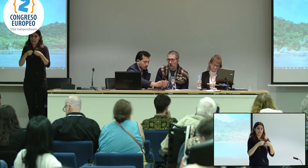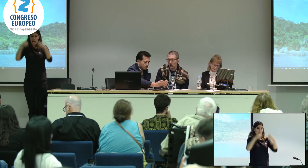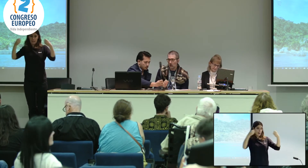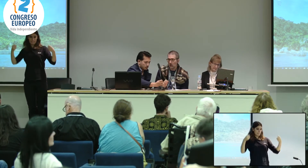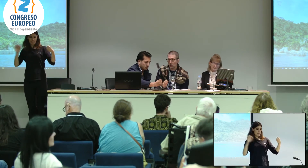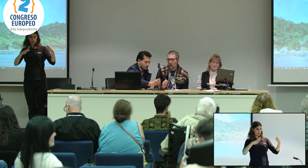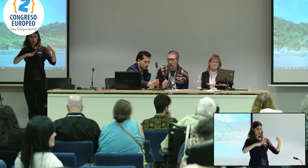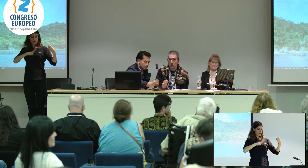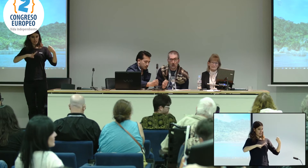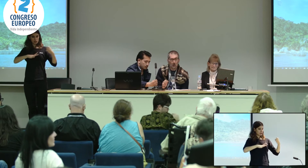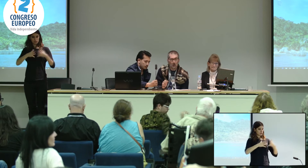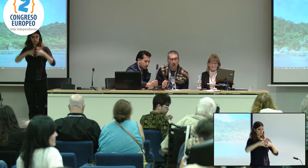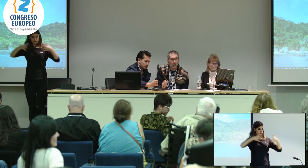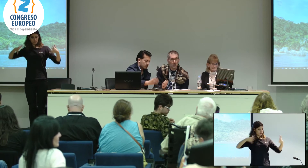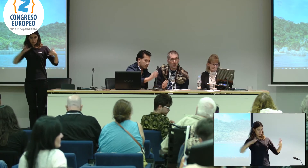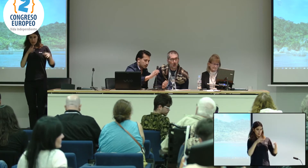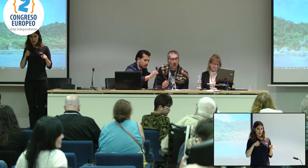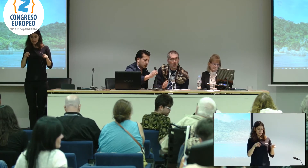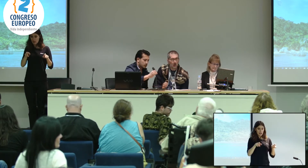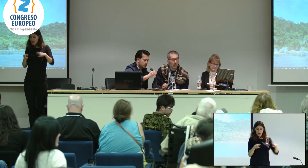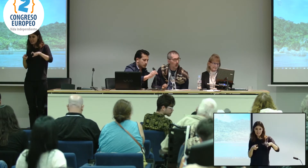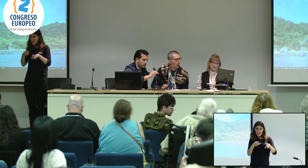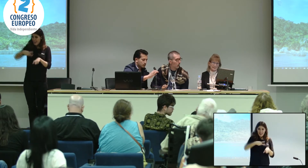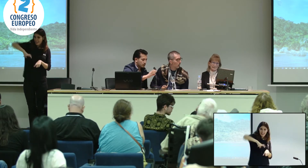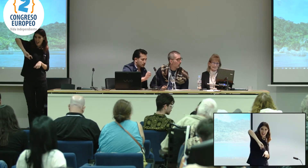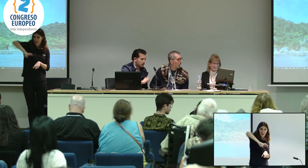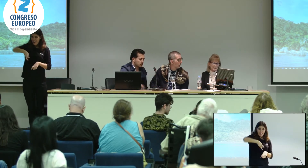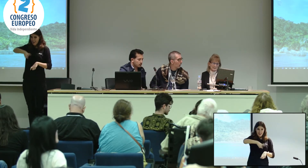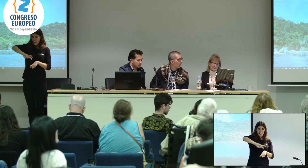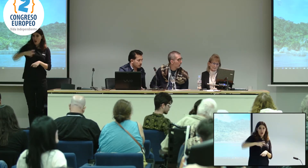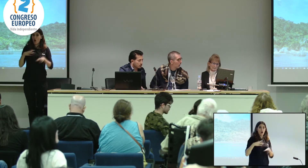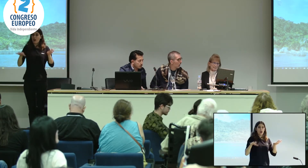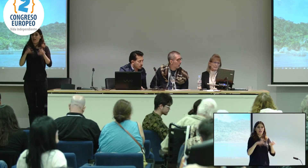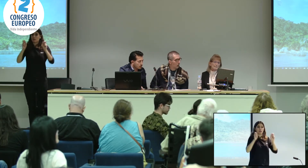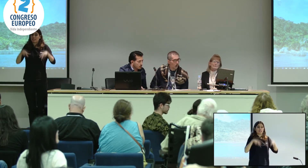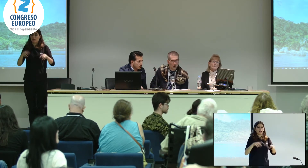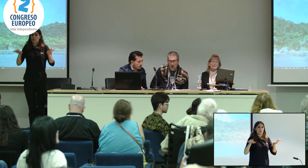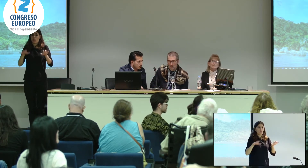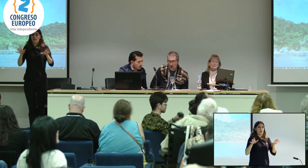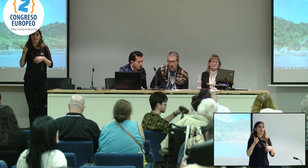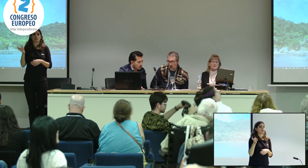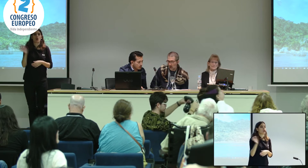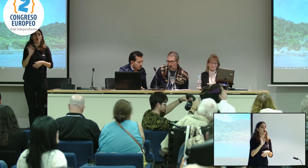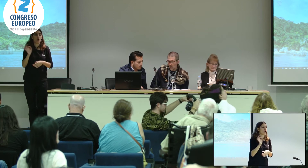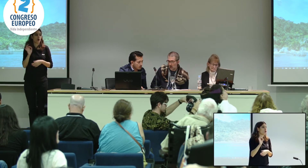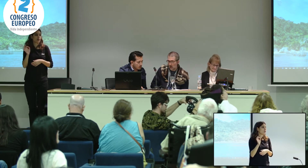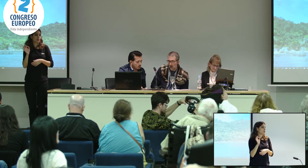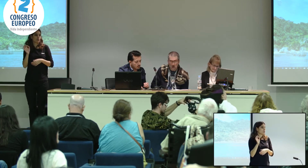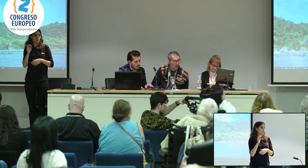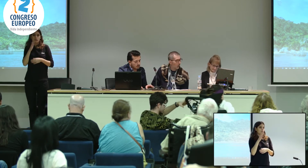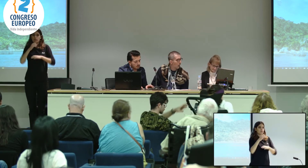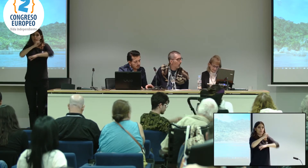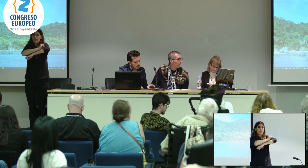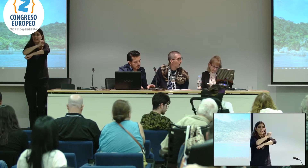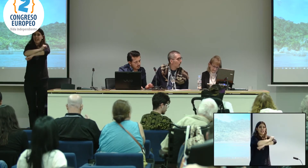baños en donde una silla de ruedas pueda girar, lavabos sin muebles, pasos a la terraza planos, ventanas y